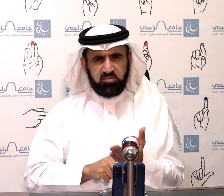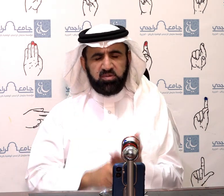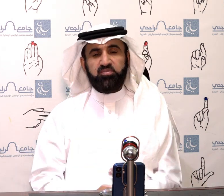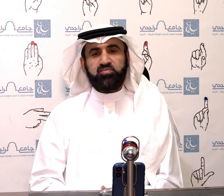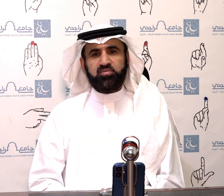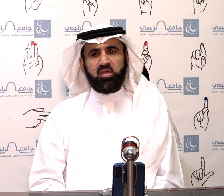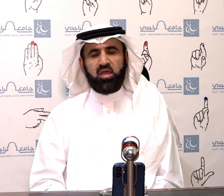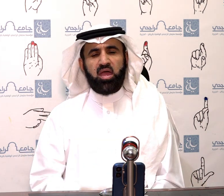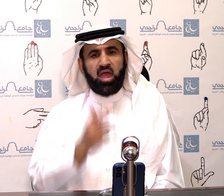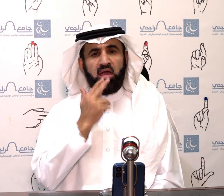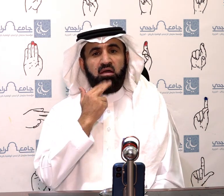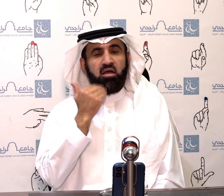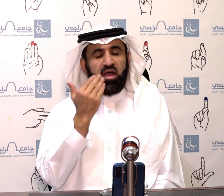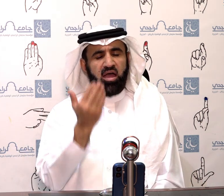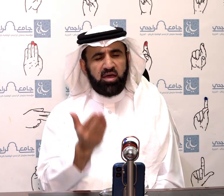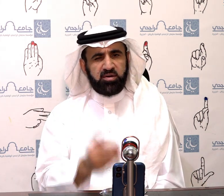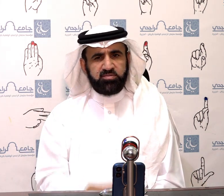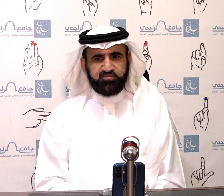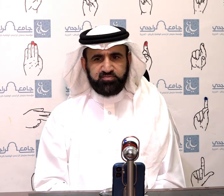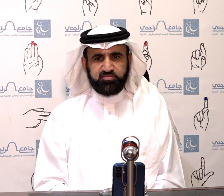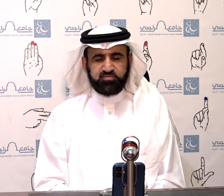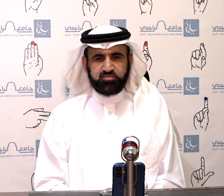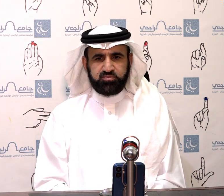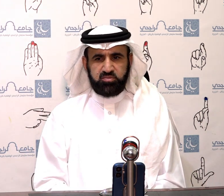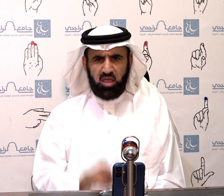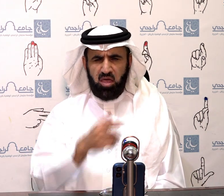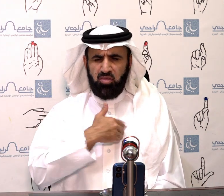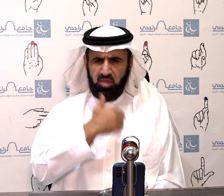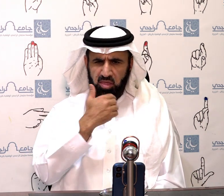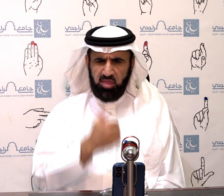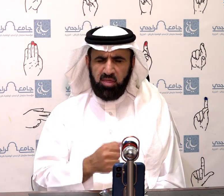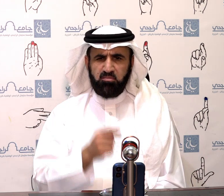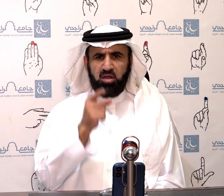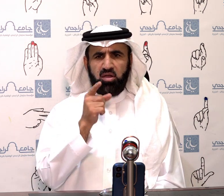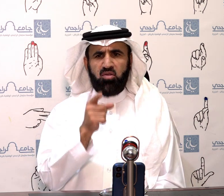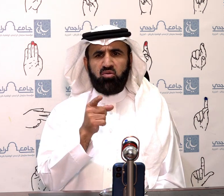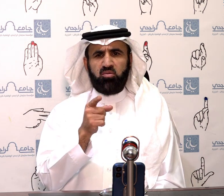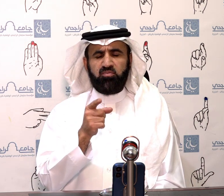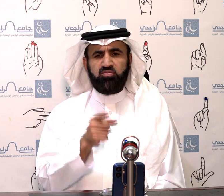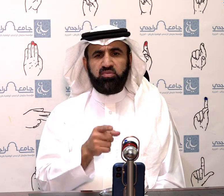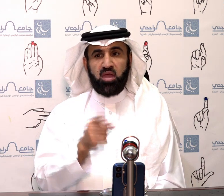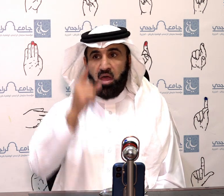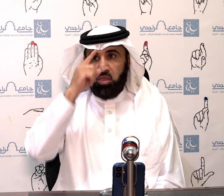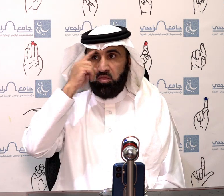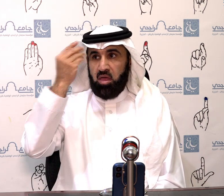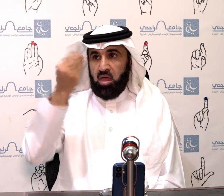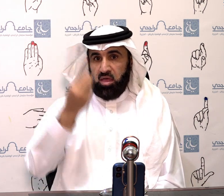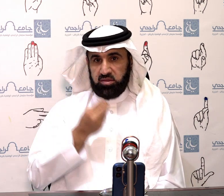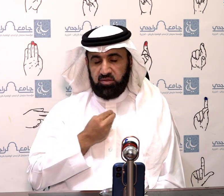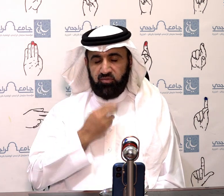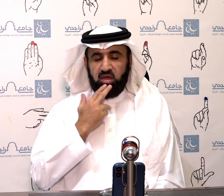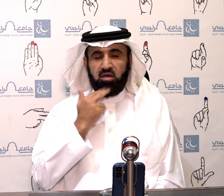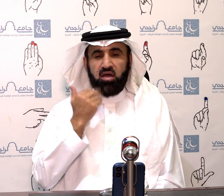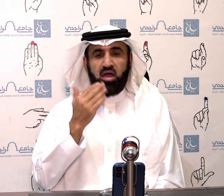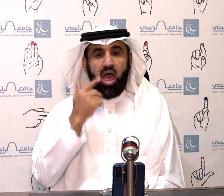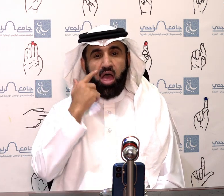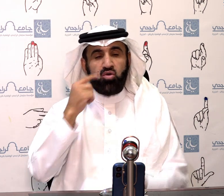على كل خير. تلك هي التقوى التي من رزقها رزق خيري الدنيا